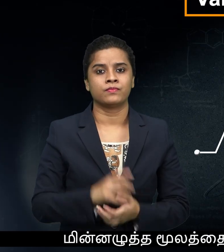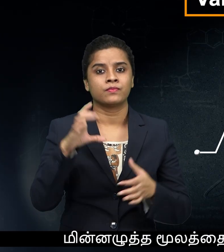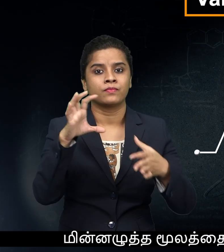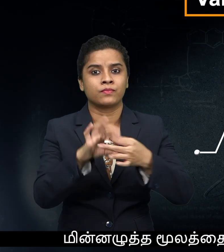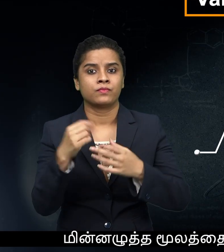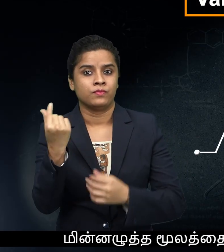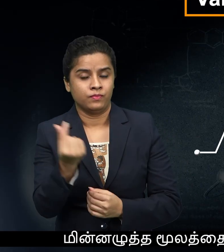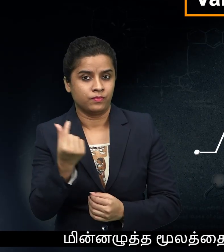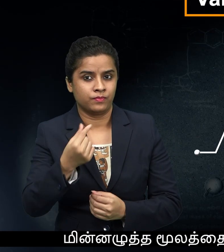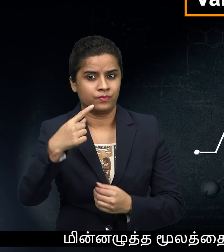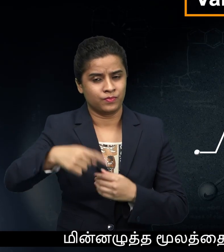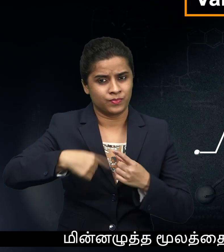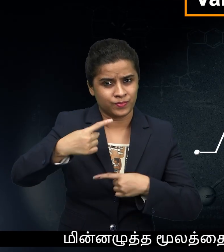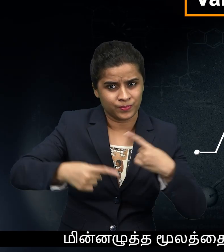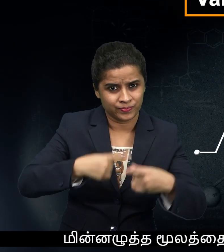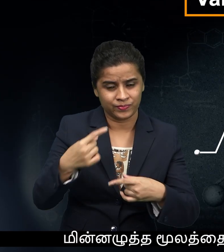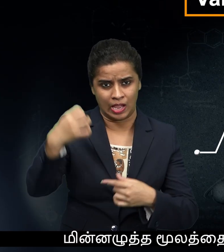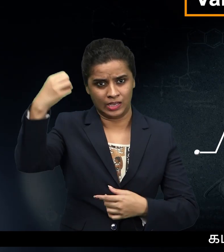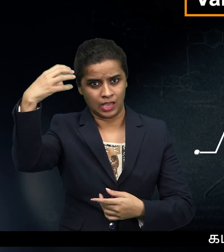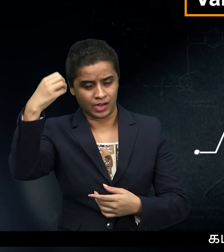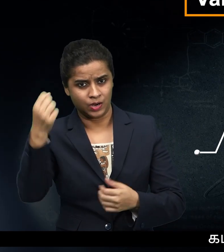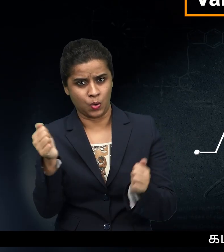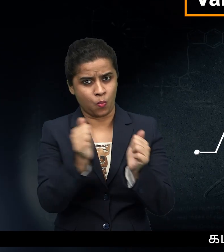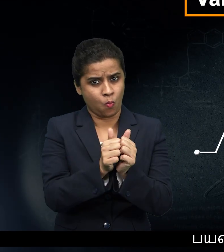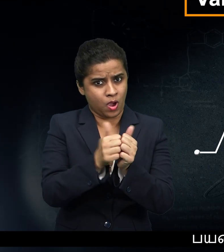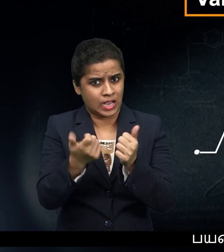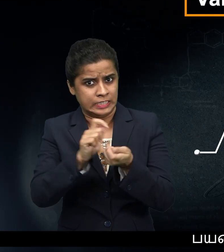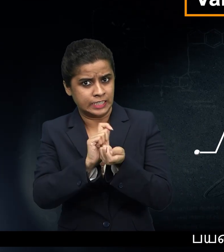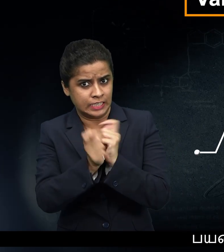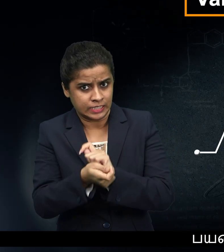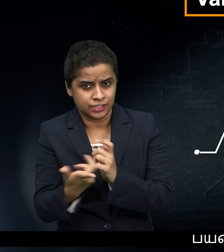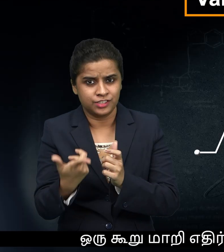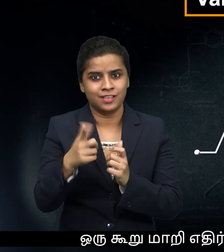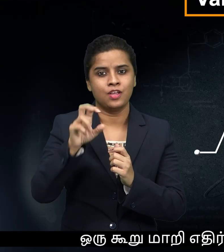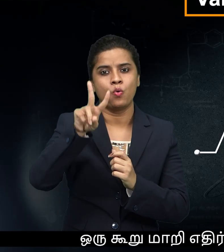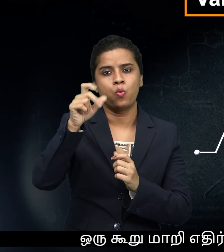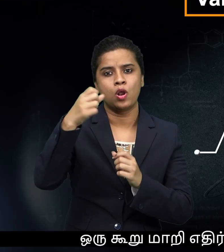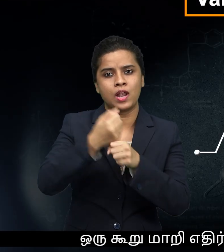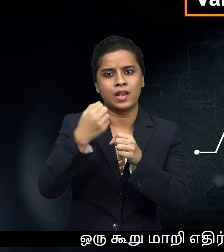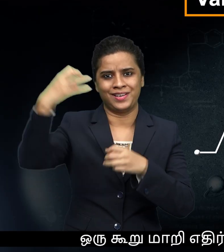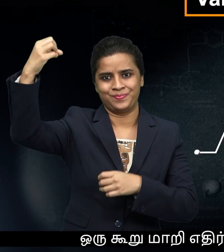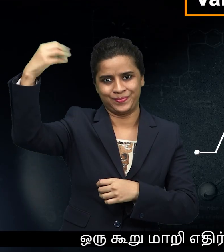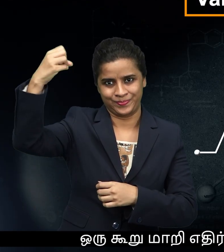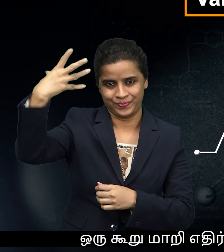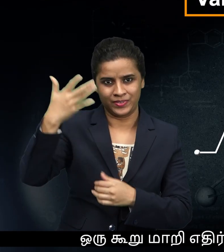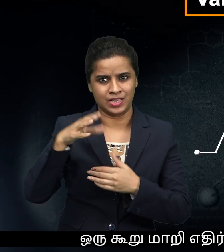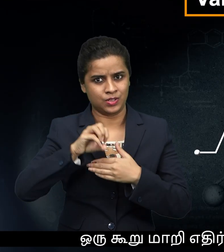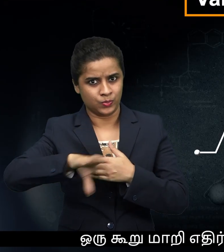மின்னழுத்த மூலத்தை மாற்றாமல் மின்னோட்டத்தை கட்டுப்படுத்த பயன்படுத்தப்படும் ஒரு கூறி மாறி மின்தடை என்று